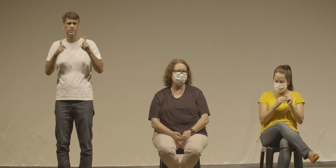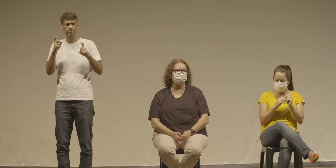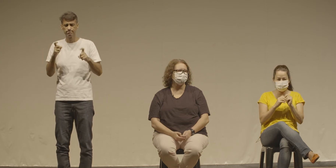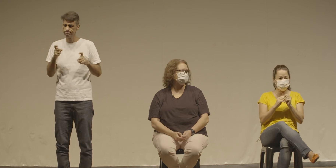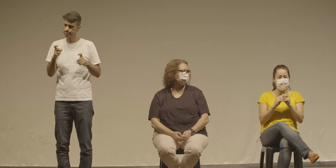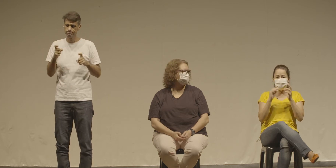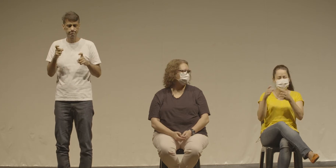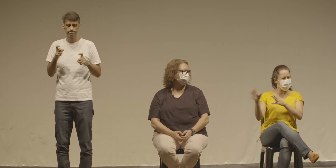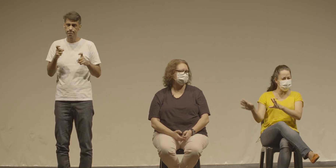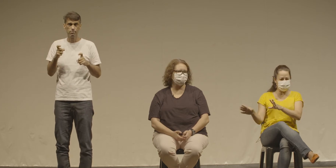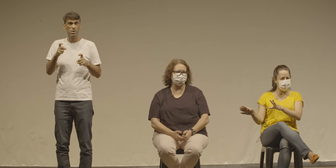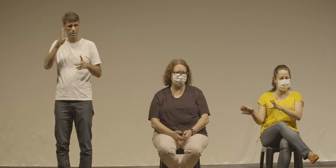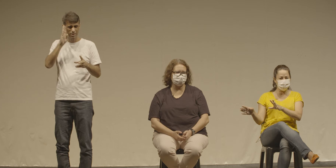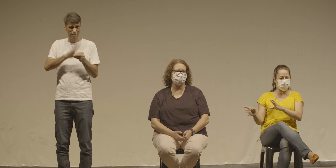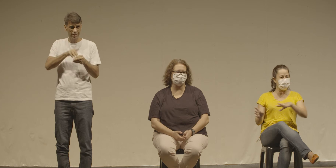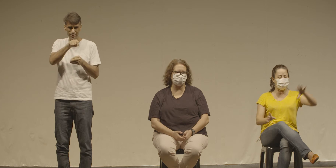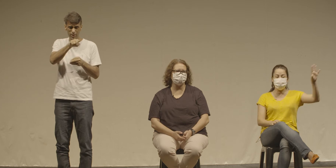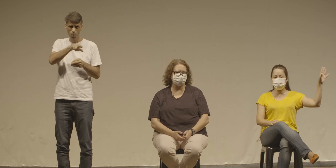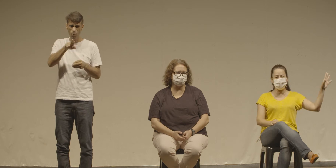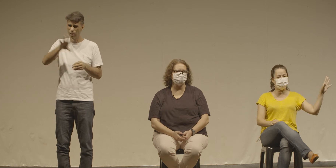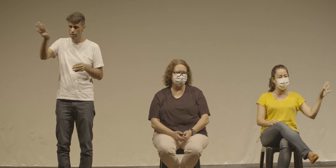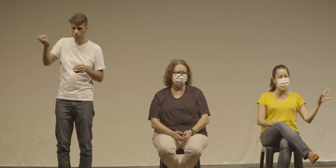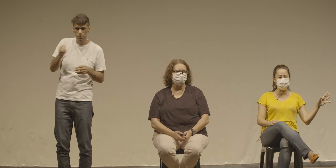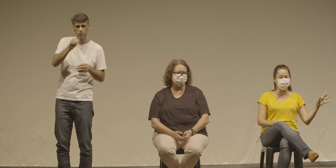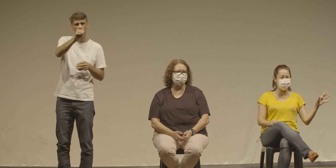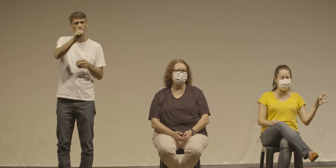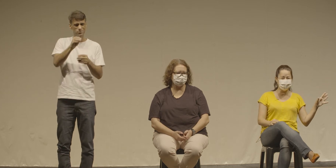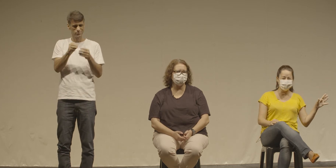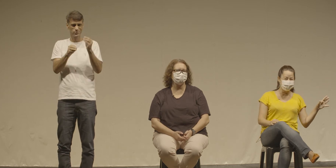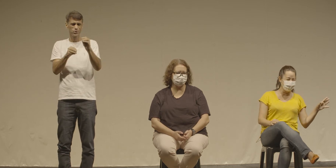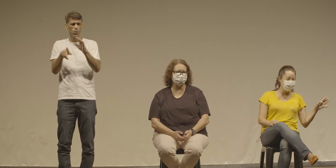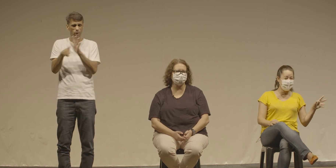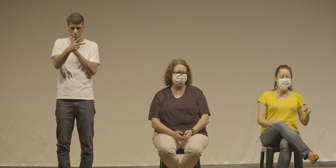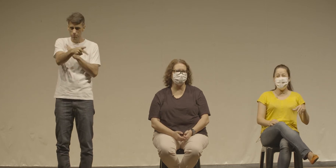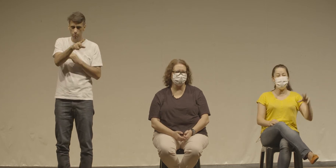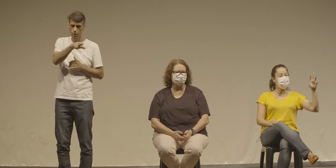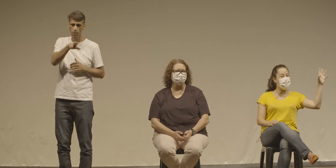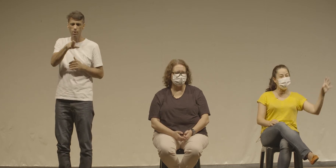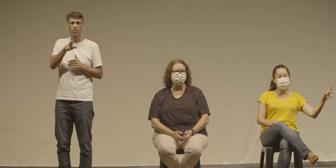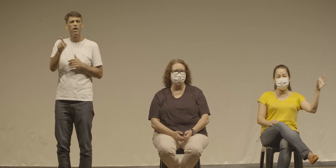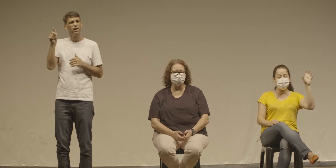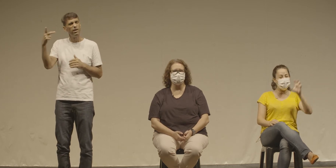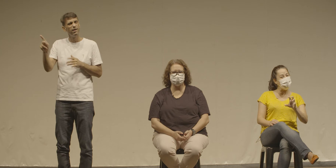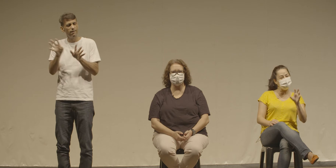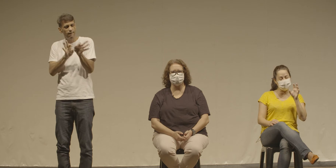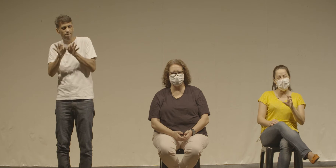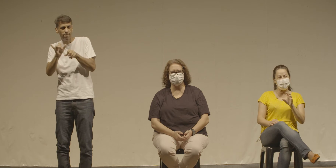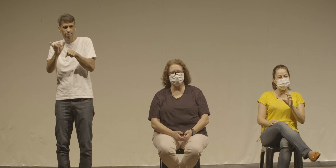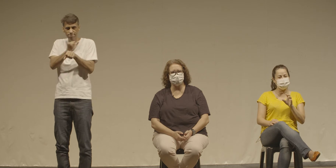balançando a cabeça triste. Nada daquilo estava naquele lugar. Ele catou em algum lugar do filme. Ele foi catando para